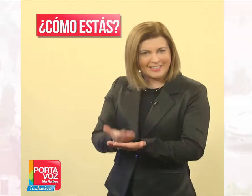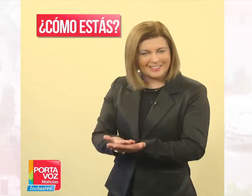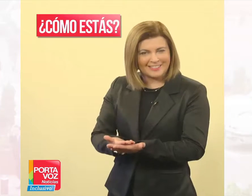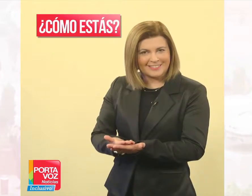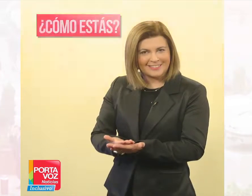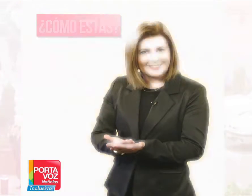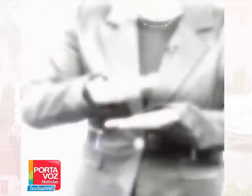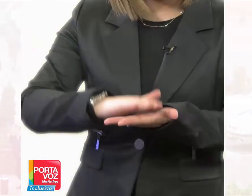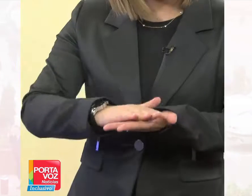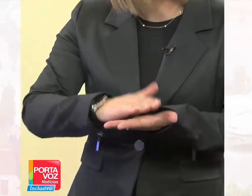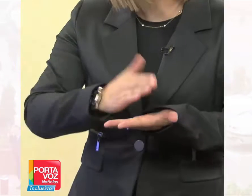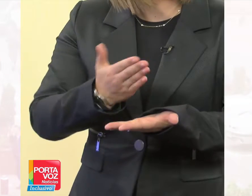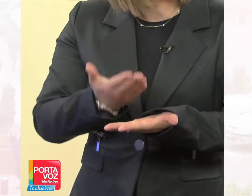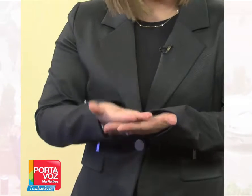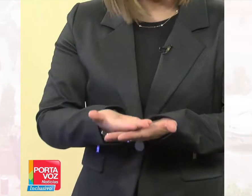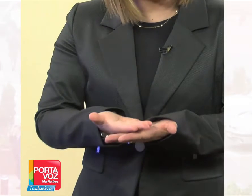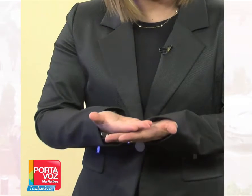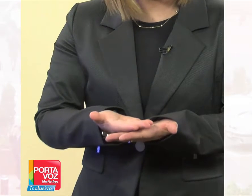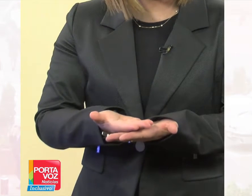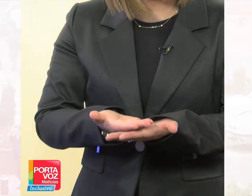¿cómo estás?